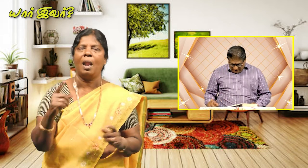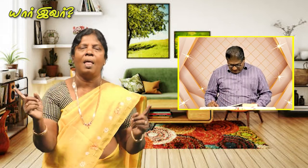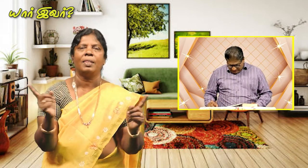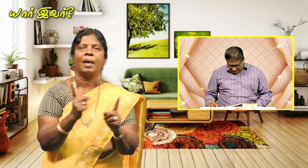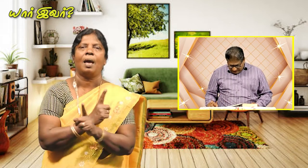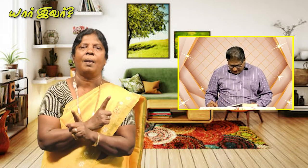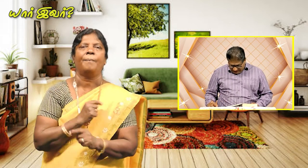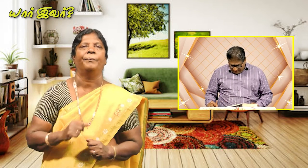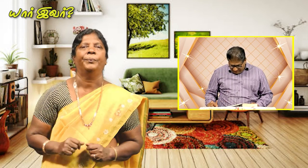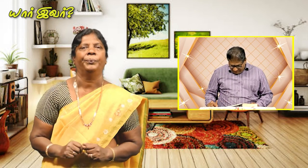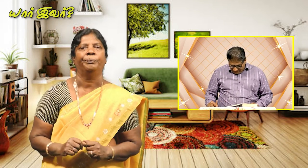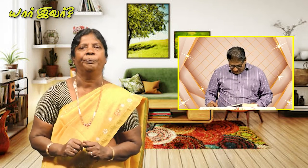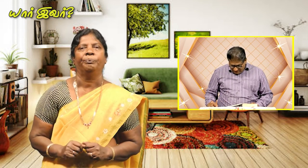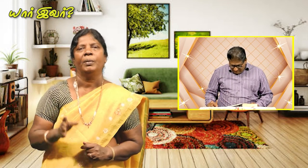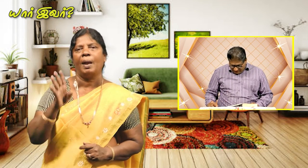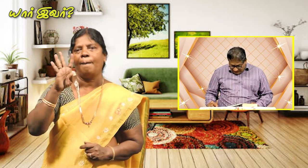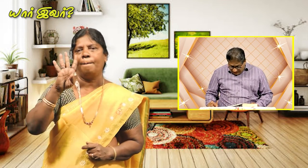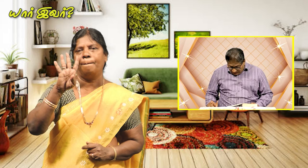முதலாம் அதிகாரத்திலே